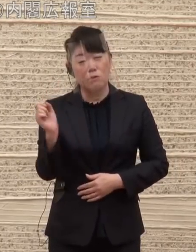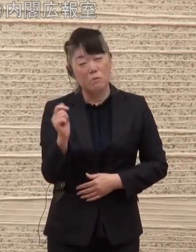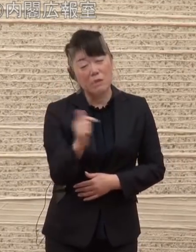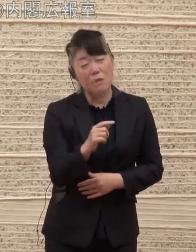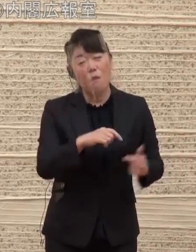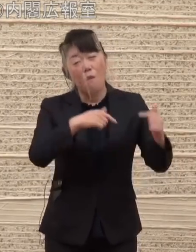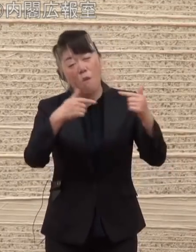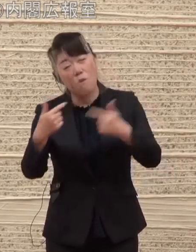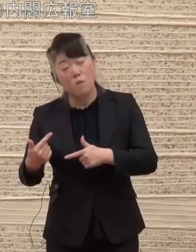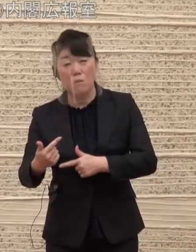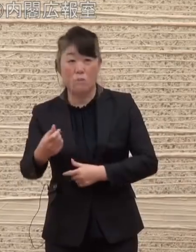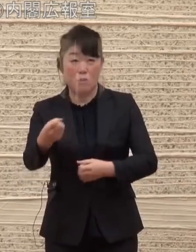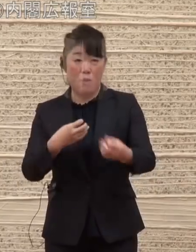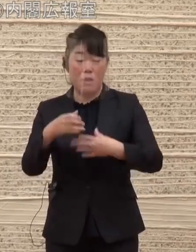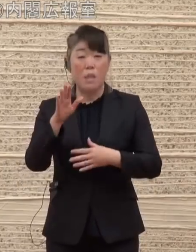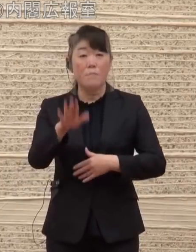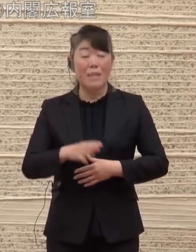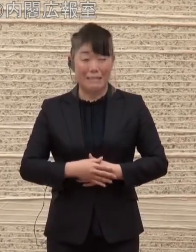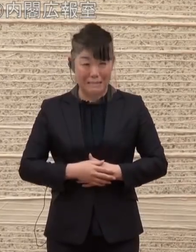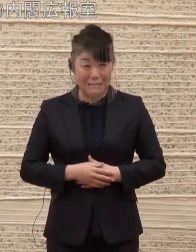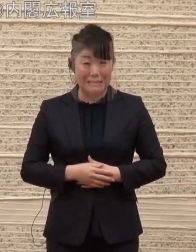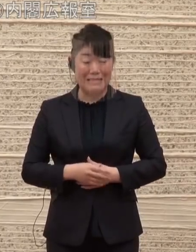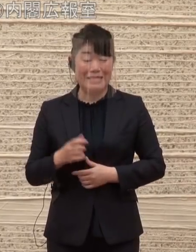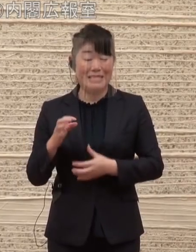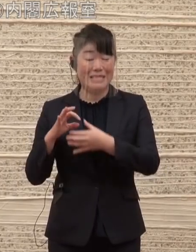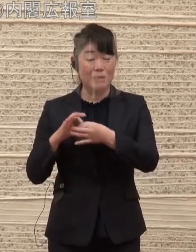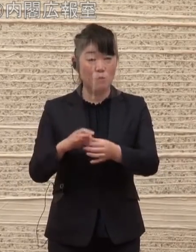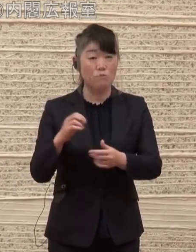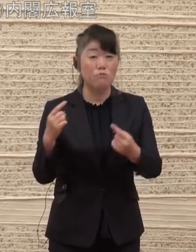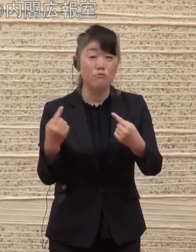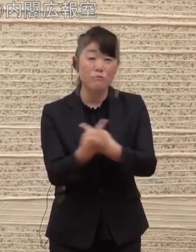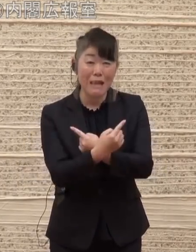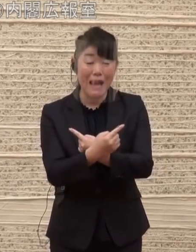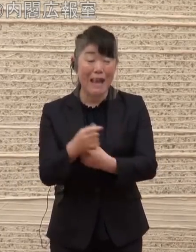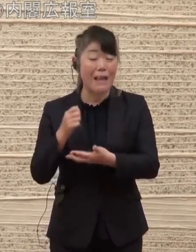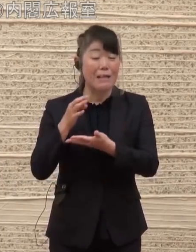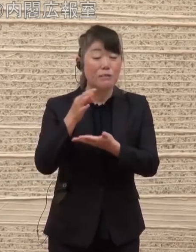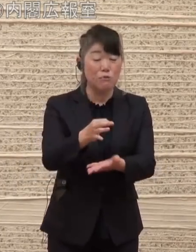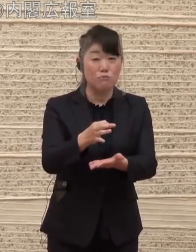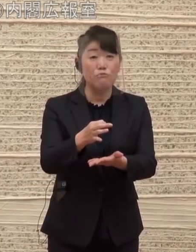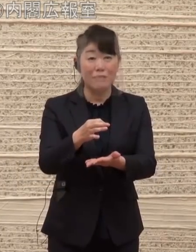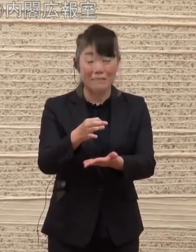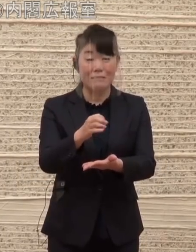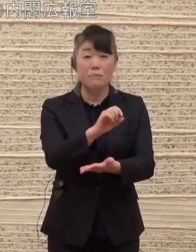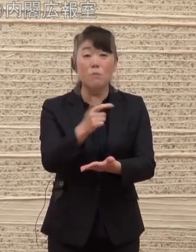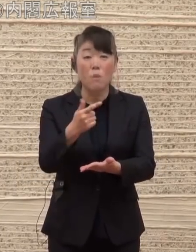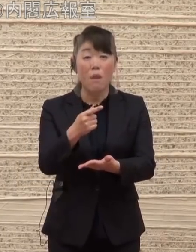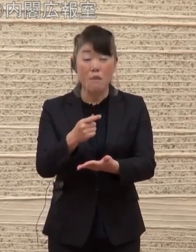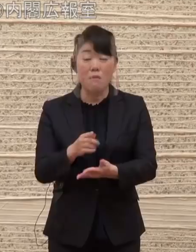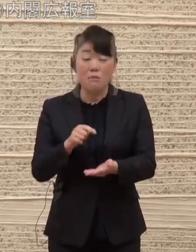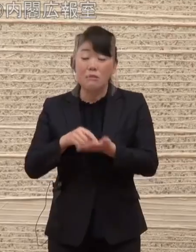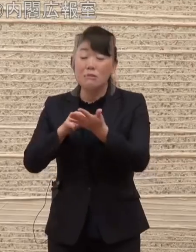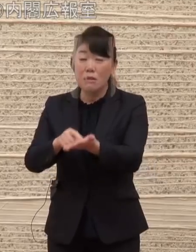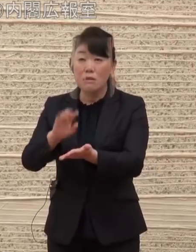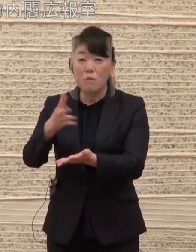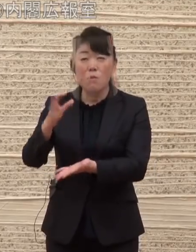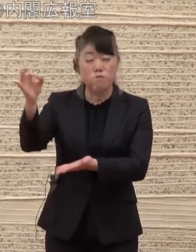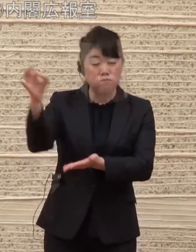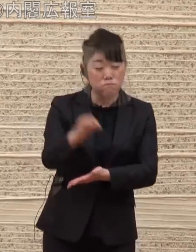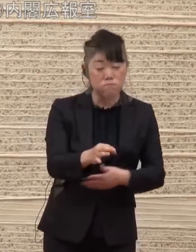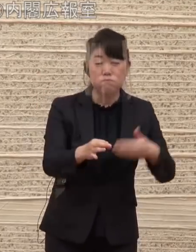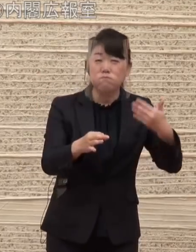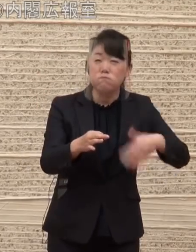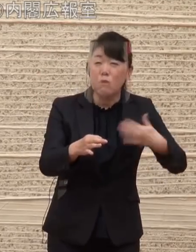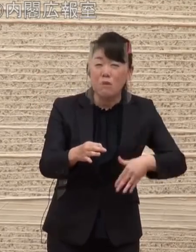ますあの持続か給付金ですとか新鮮してもなかなか振り込まれずに今廃業に追い込まれている事業者も